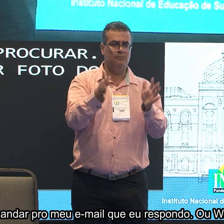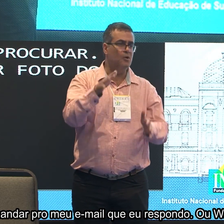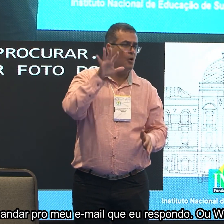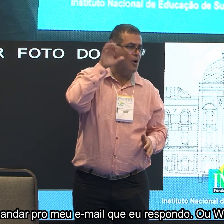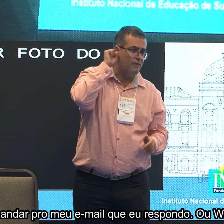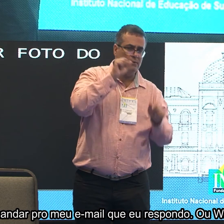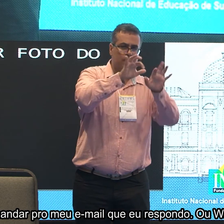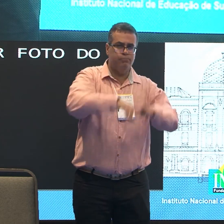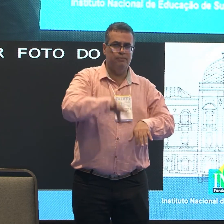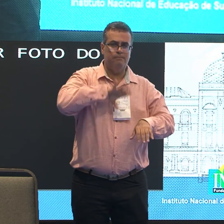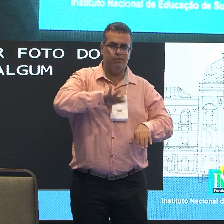o WhatsApp.